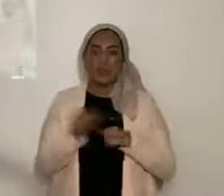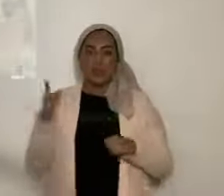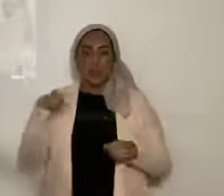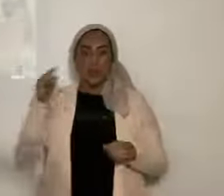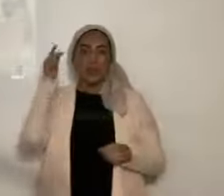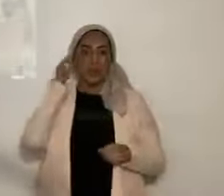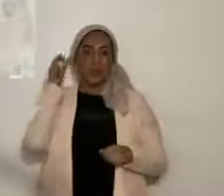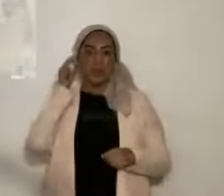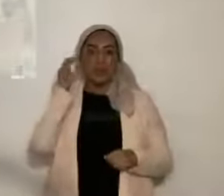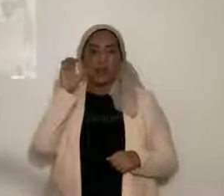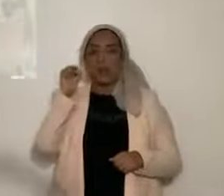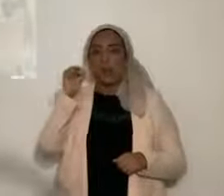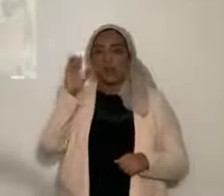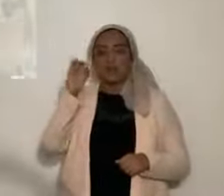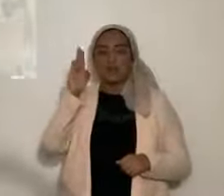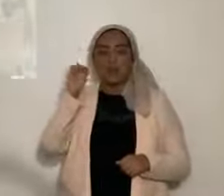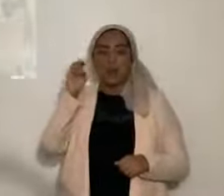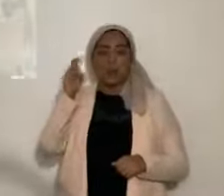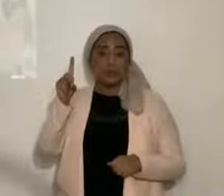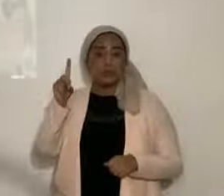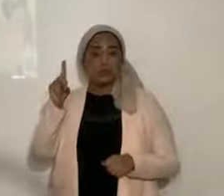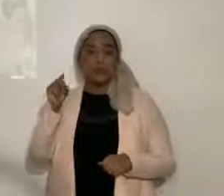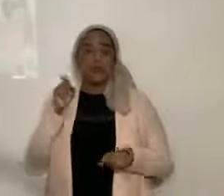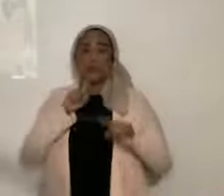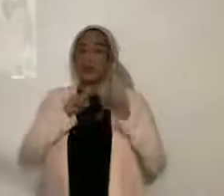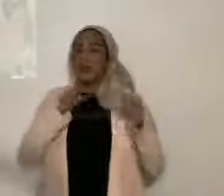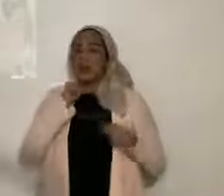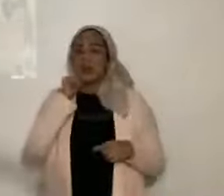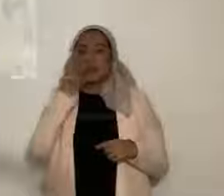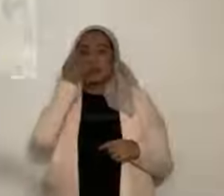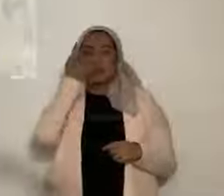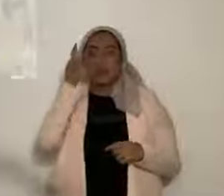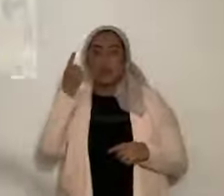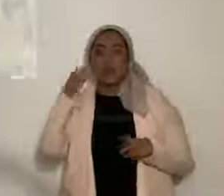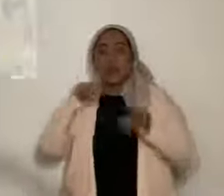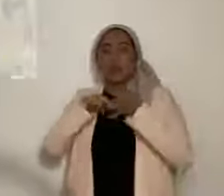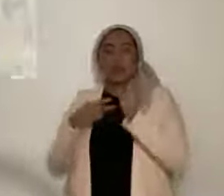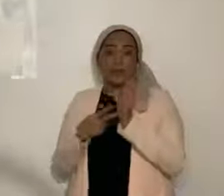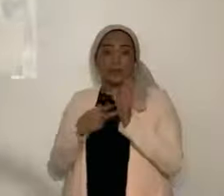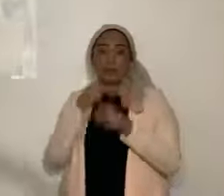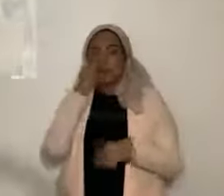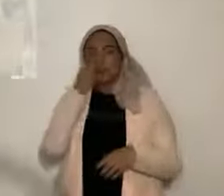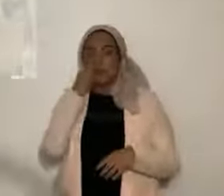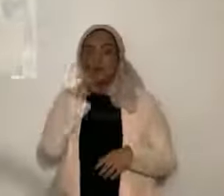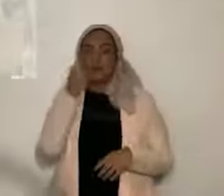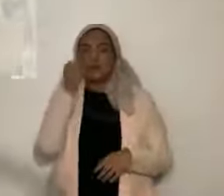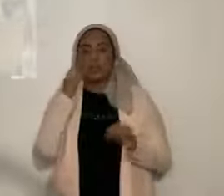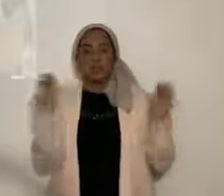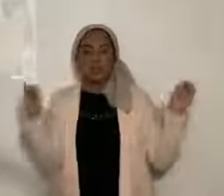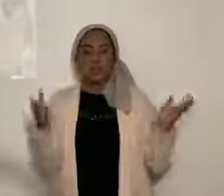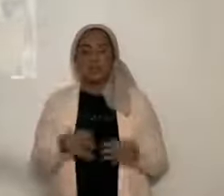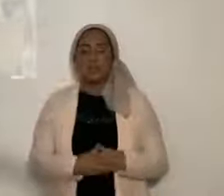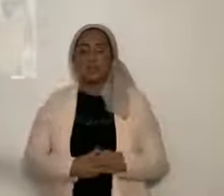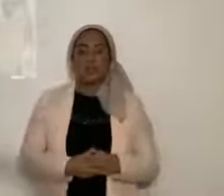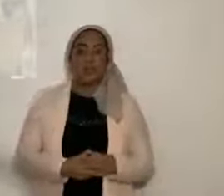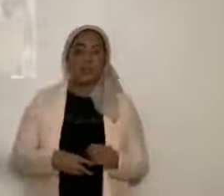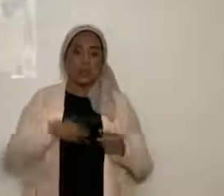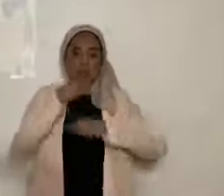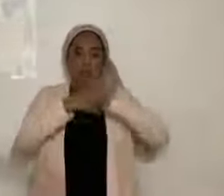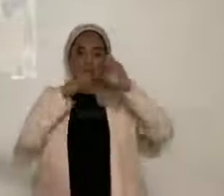Escucharon un sonido, o oyeron más bien un sonido, pero no entendieron su significado, no entendieron nada. El